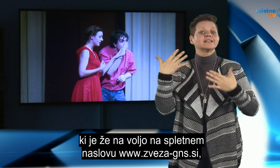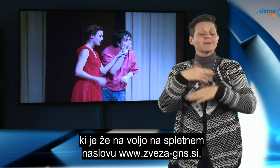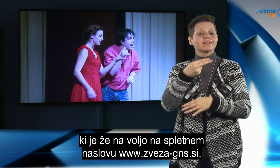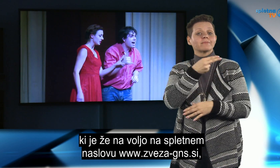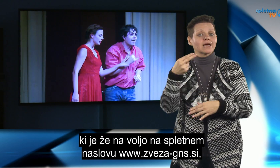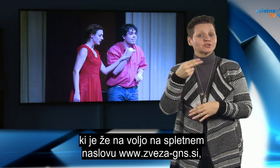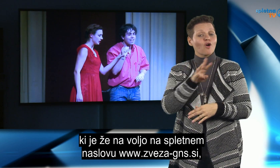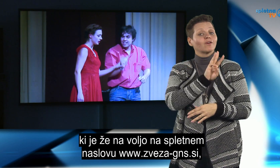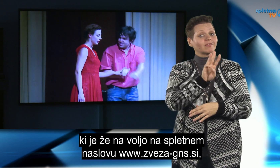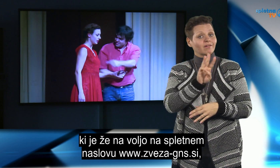naslovu